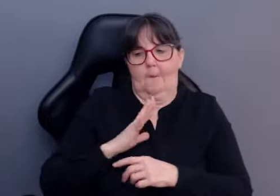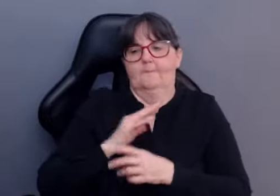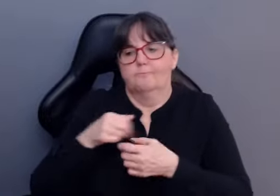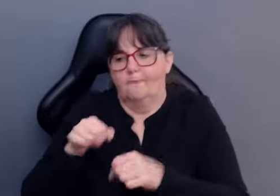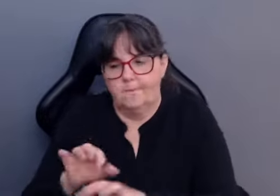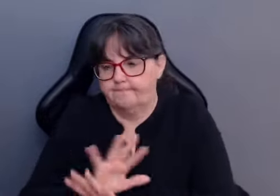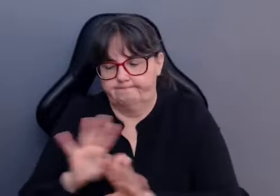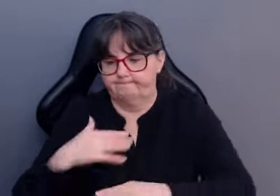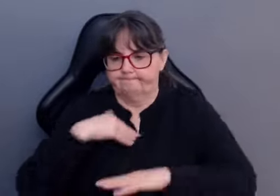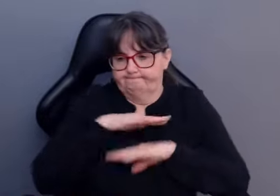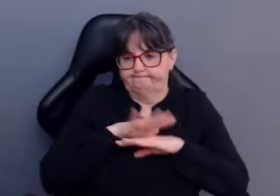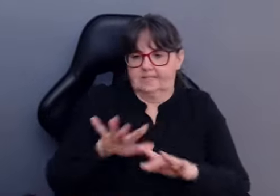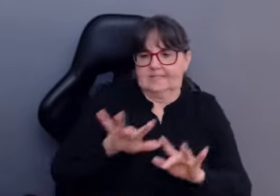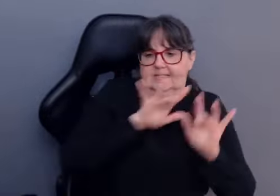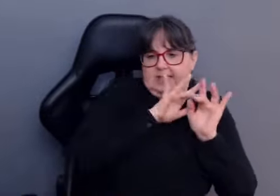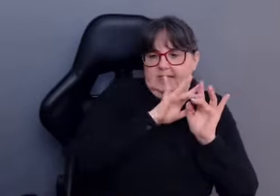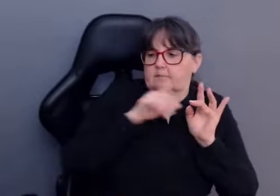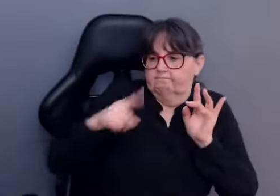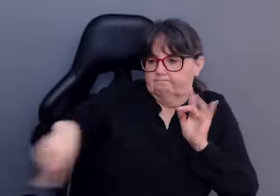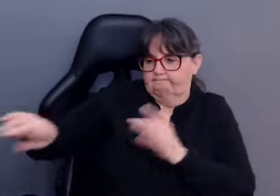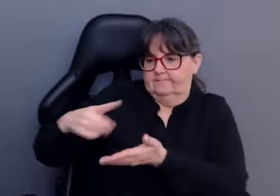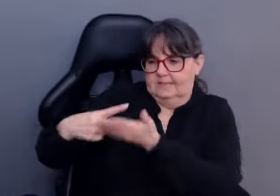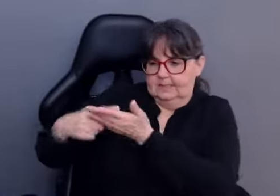question portant sur ses intérêts.